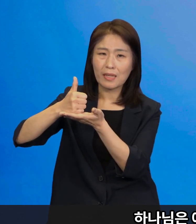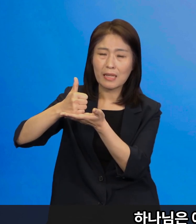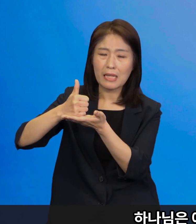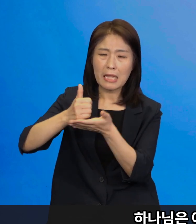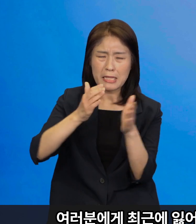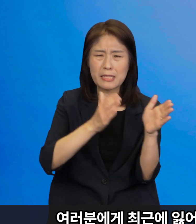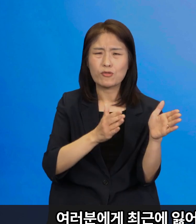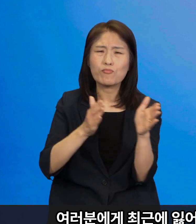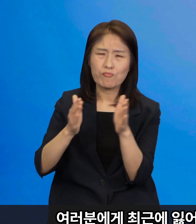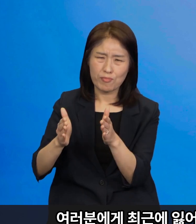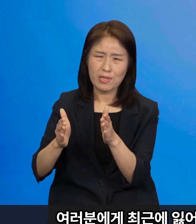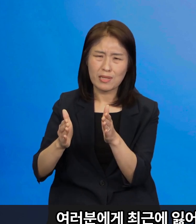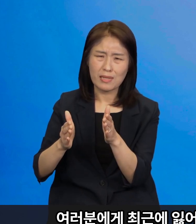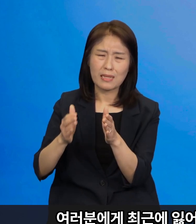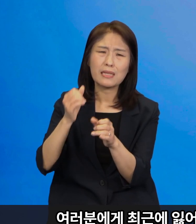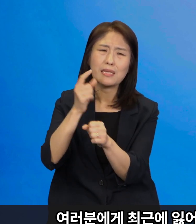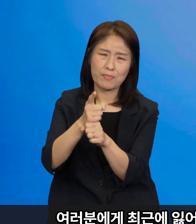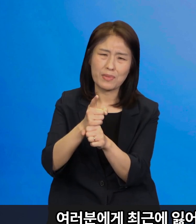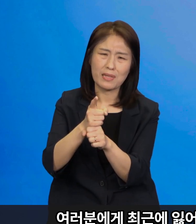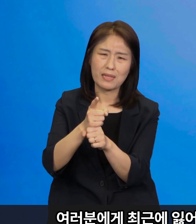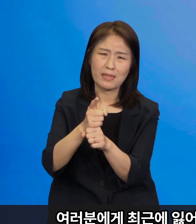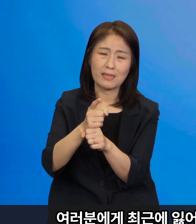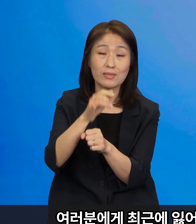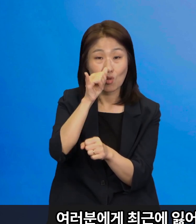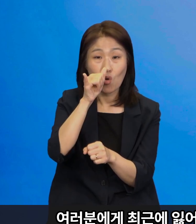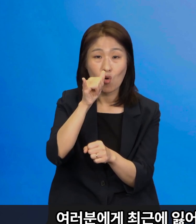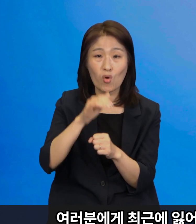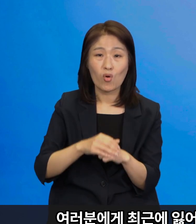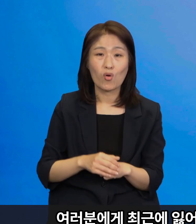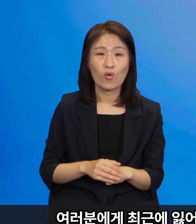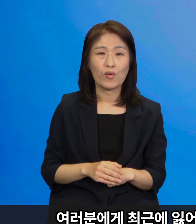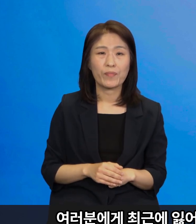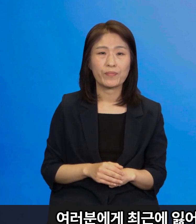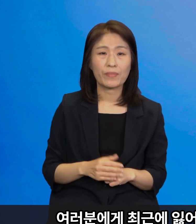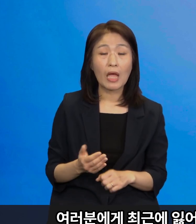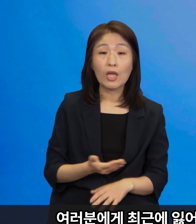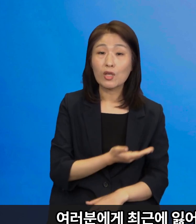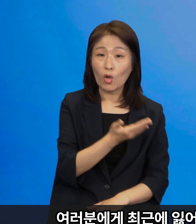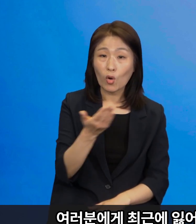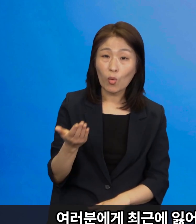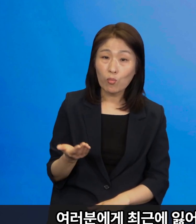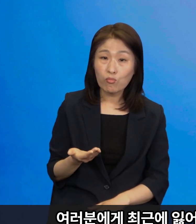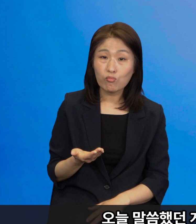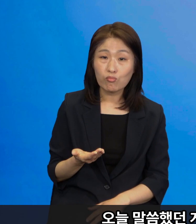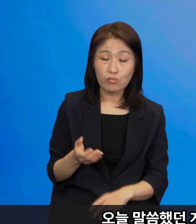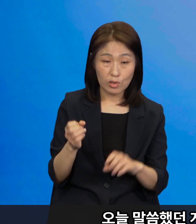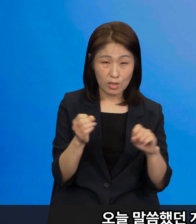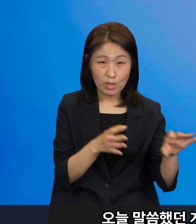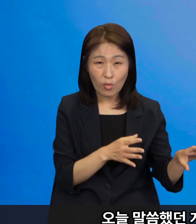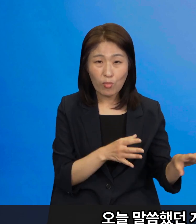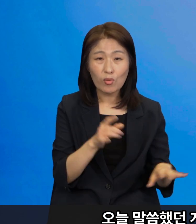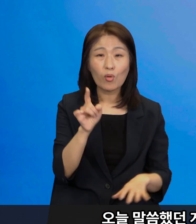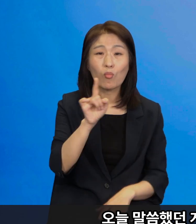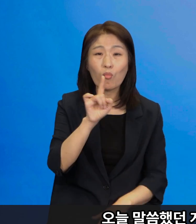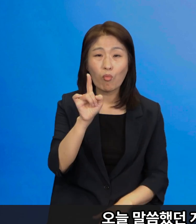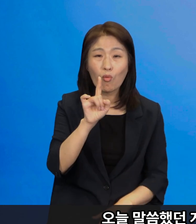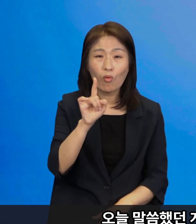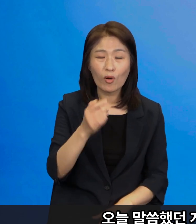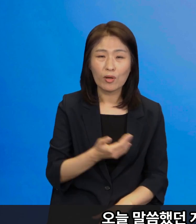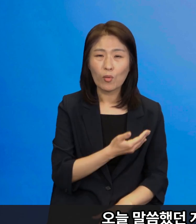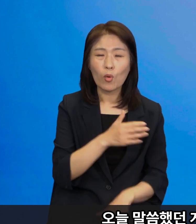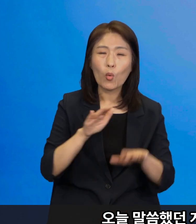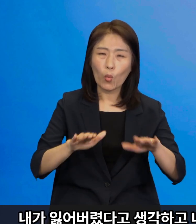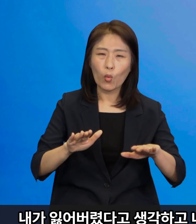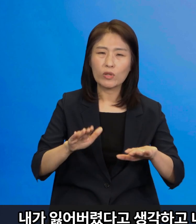거예요. 여러분에게 최근에 잃어버린 여러분의 암나귀들은 무엇일까? 오늘 말씀을 통해 여러분 묵상해 보셔야